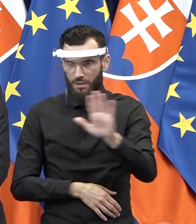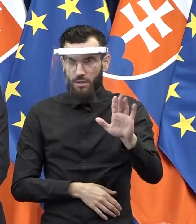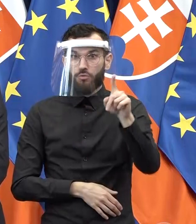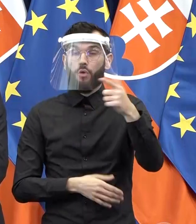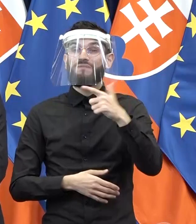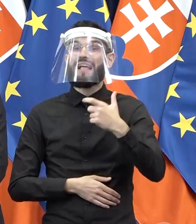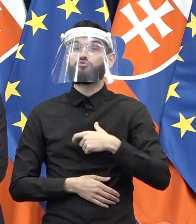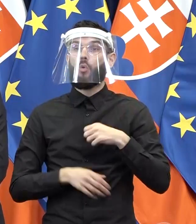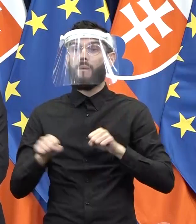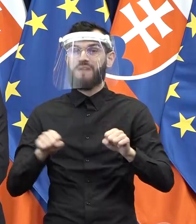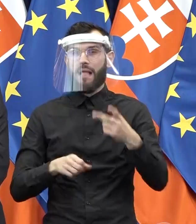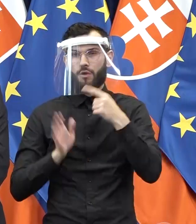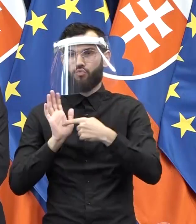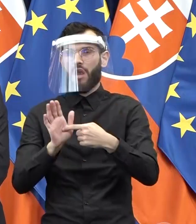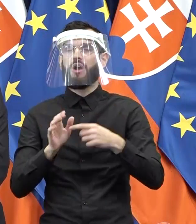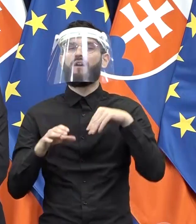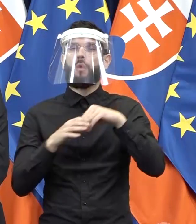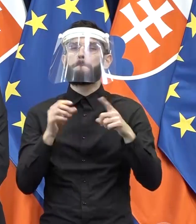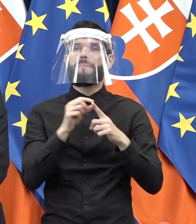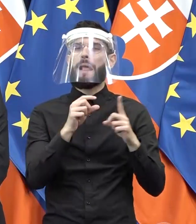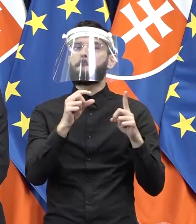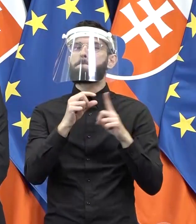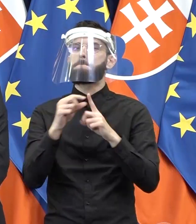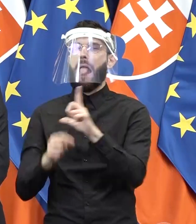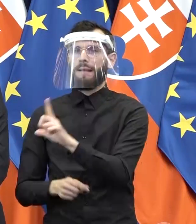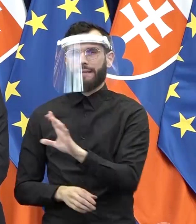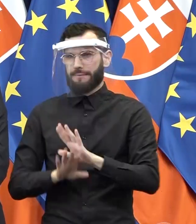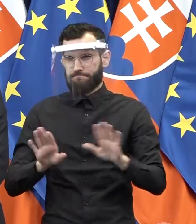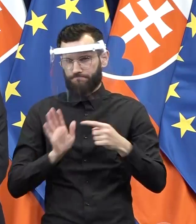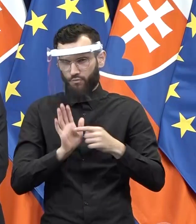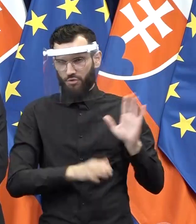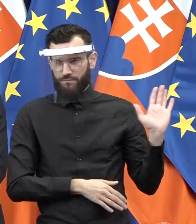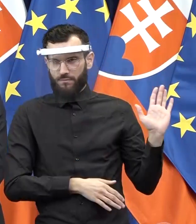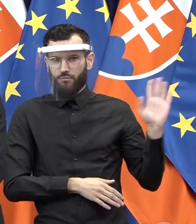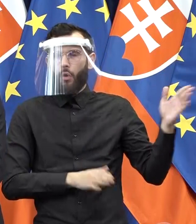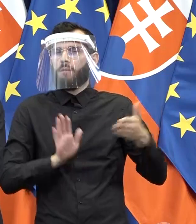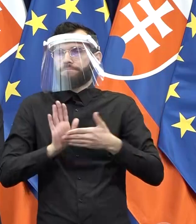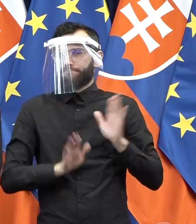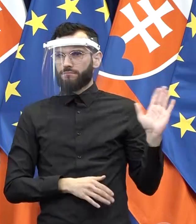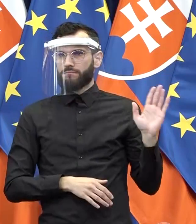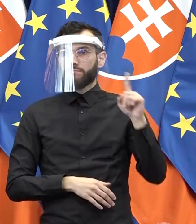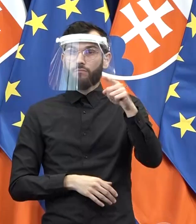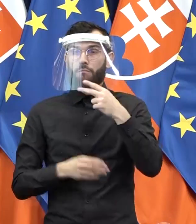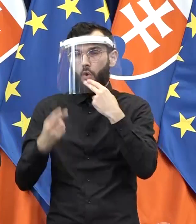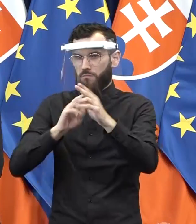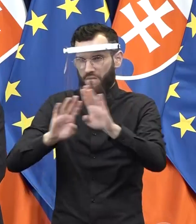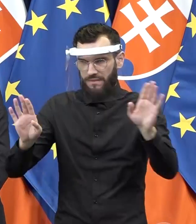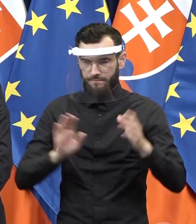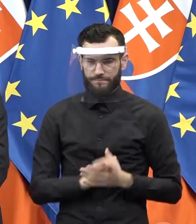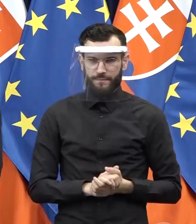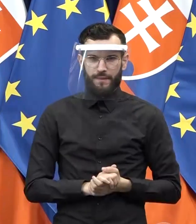rokmi vlády aj za vládu Petra Pellegriniho. Ale v tomto prípade, keď ste dali takú direkt dotazku, tak aj direkt odpoveď.